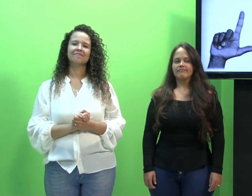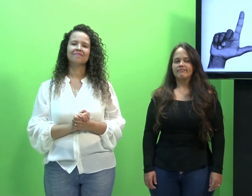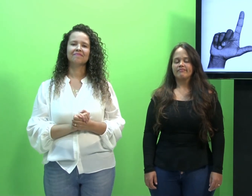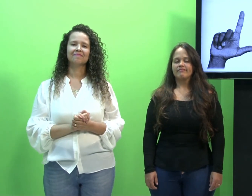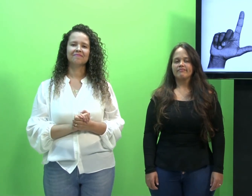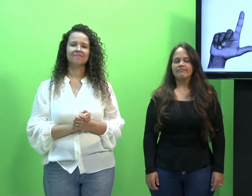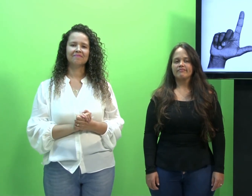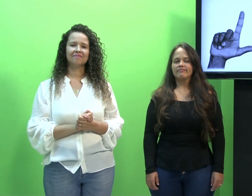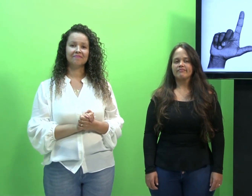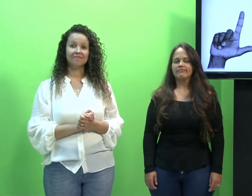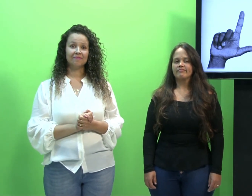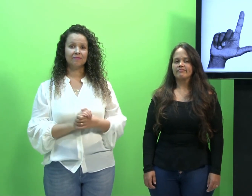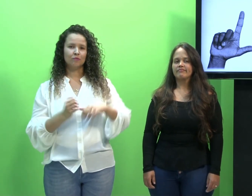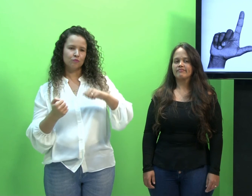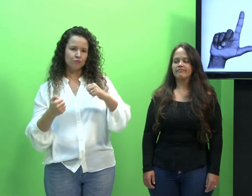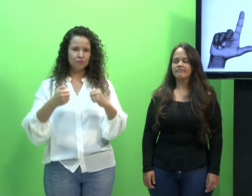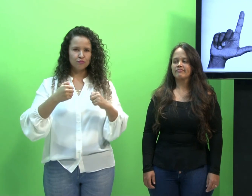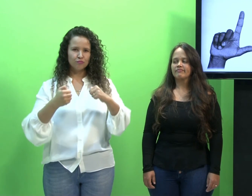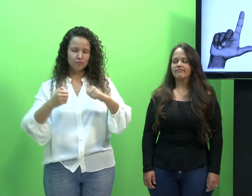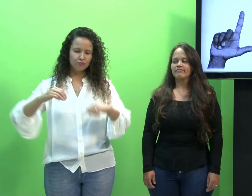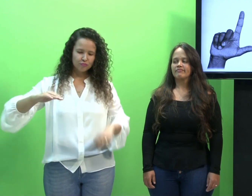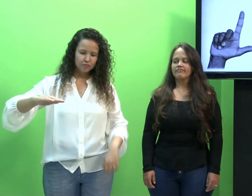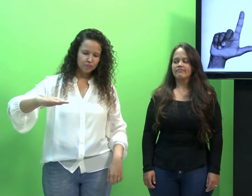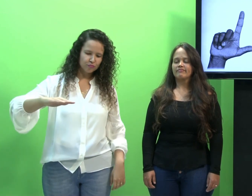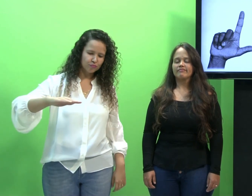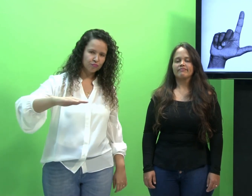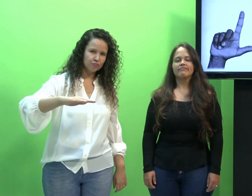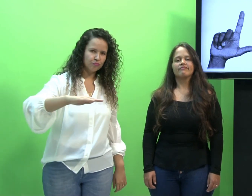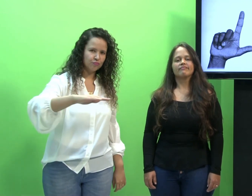Andar de carro.